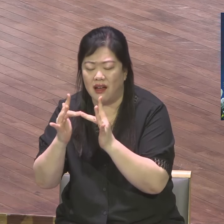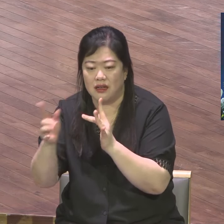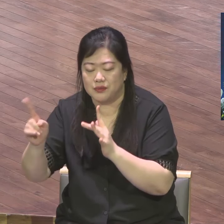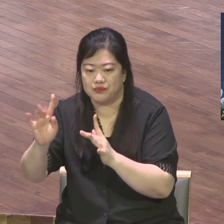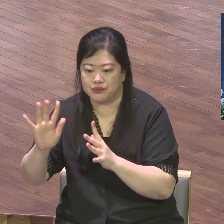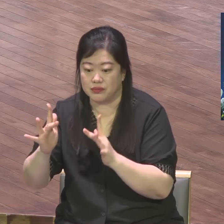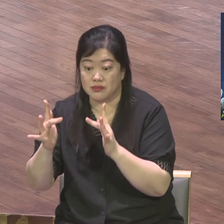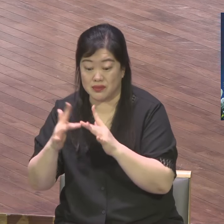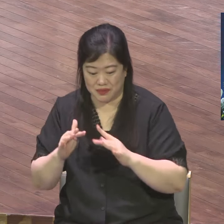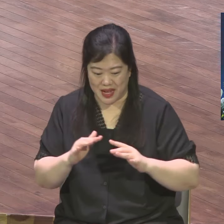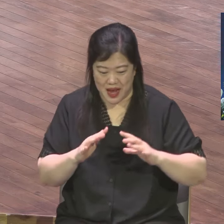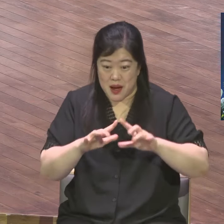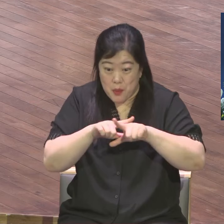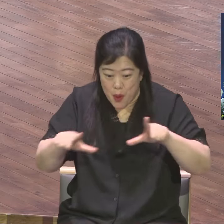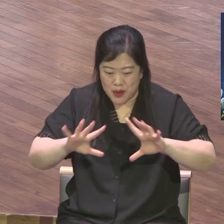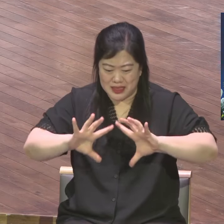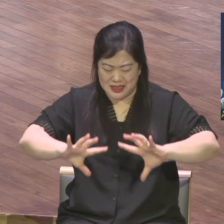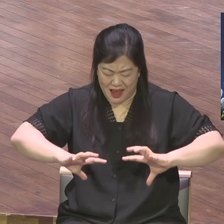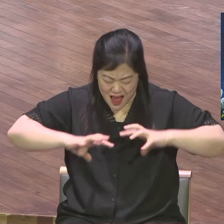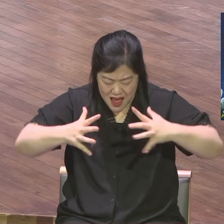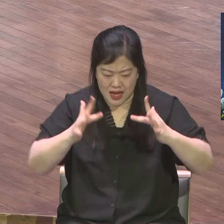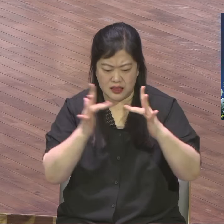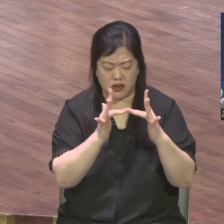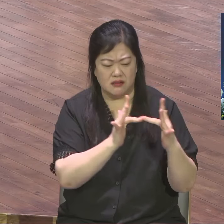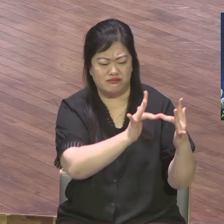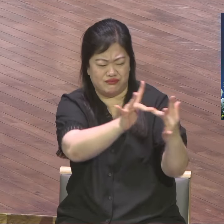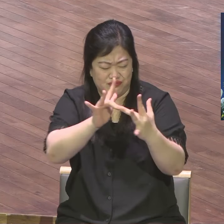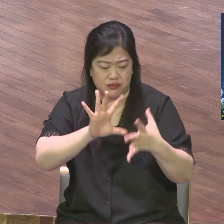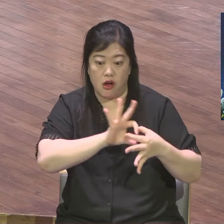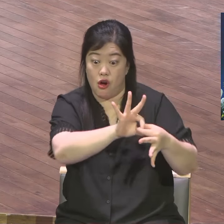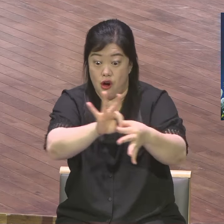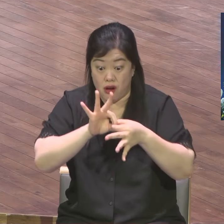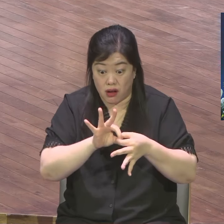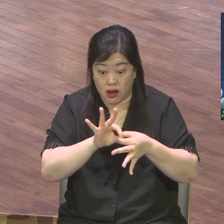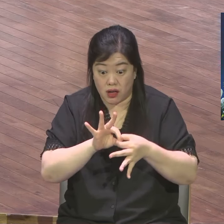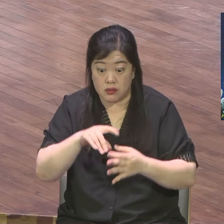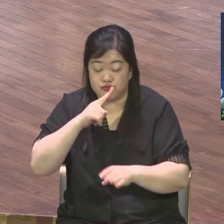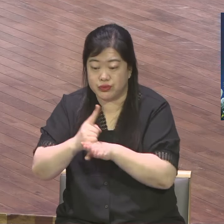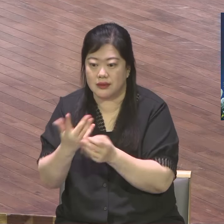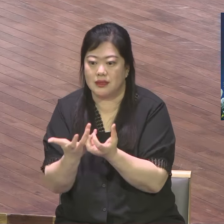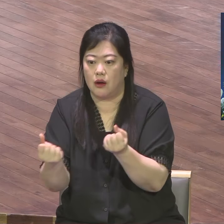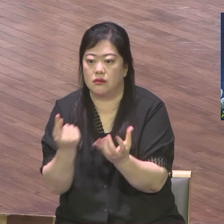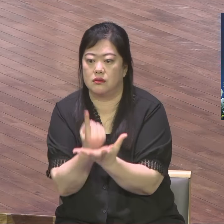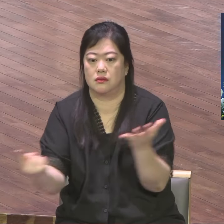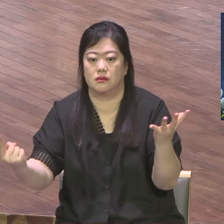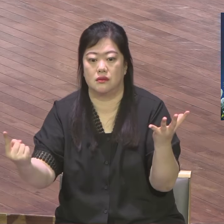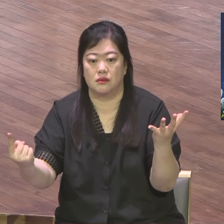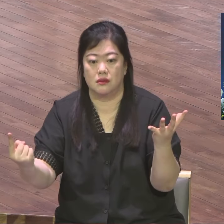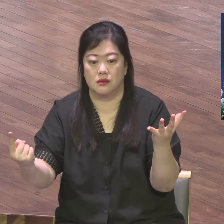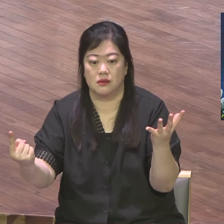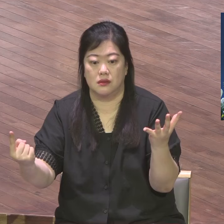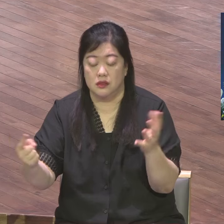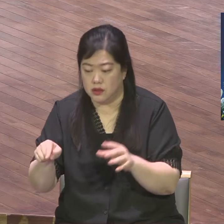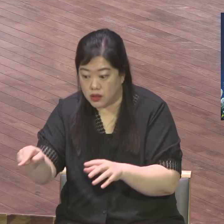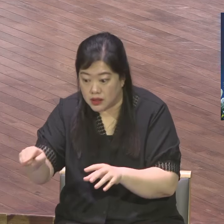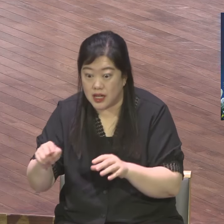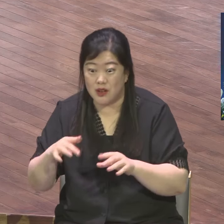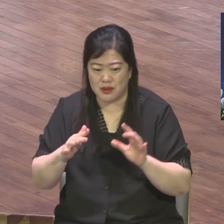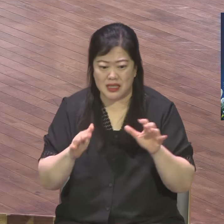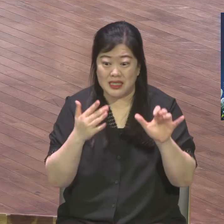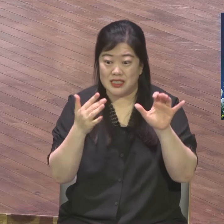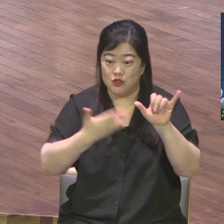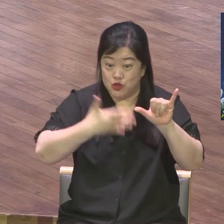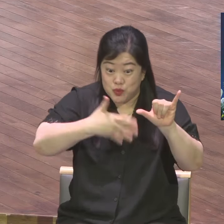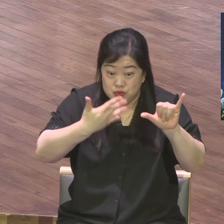들어요. 이게 자체가 다 끊어놔가지고 그렇게 지금 어느 시대입니까? 아, 거의 10억이 넘 인구가